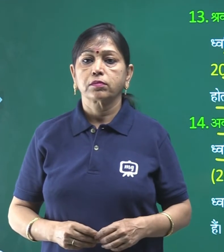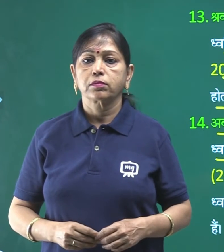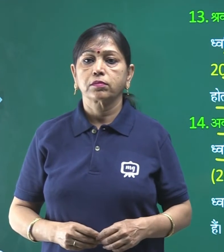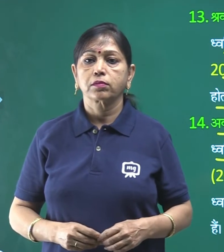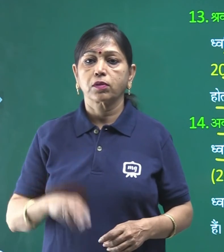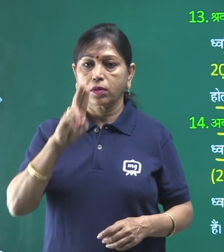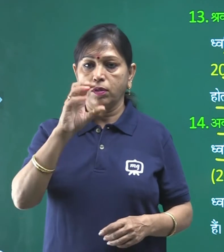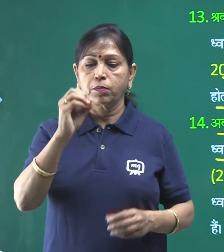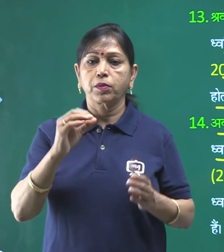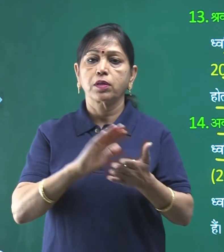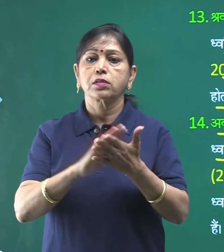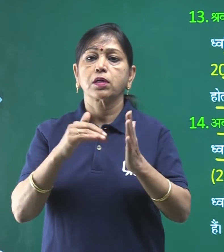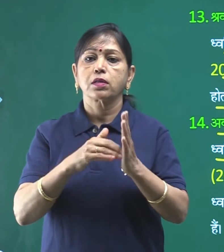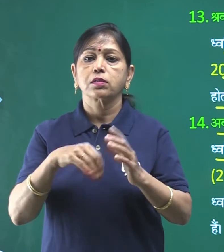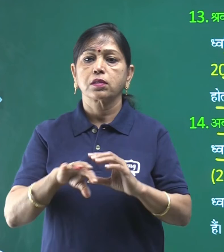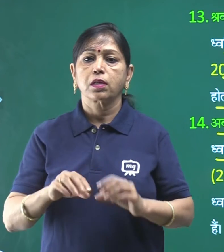20 हर्ट्ज से